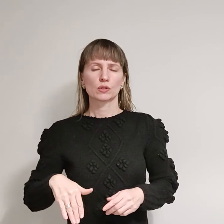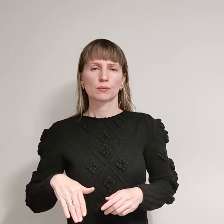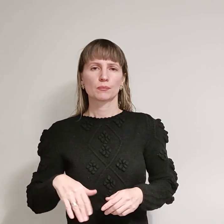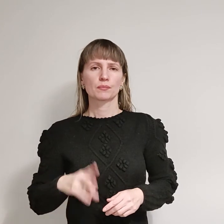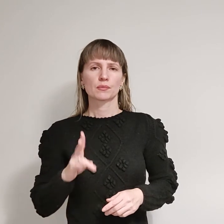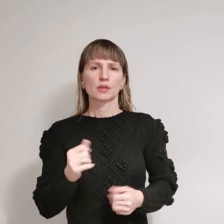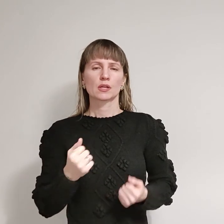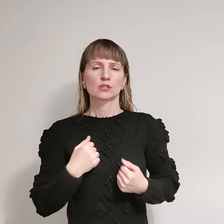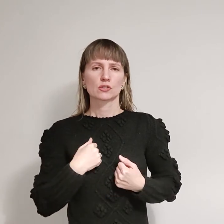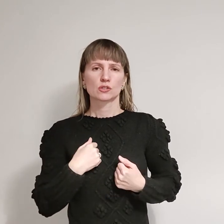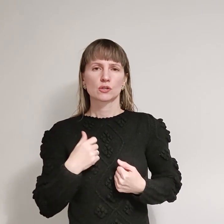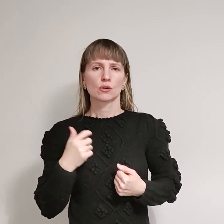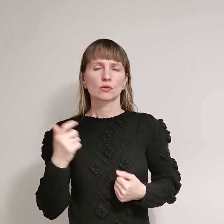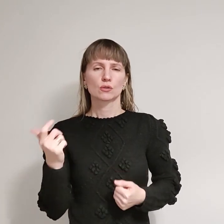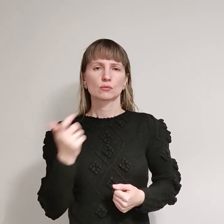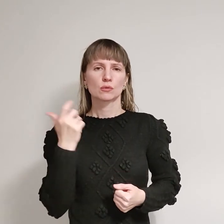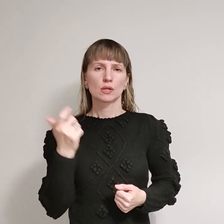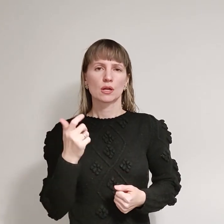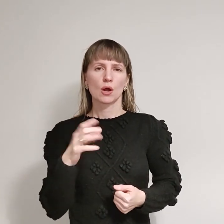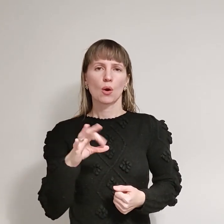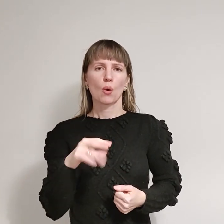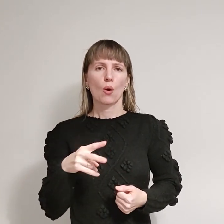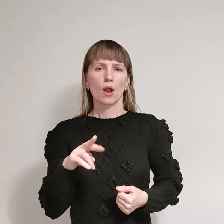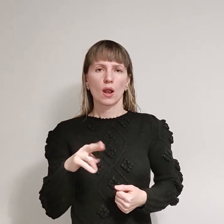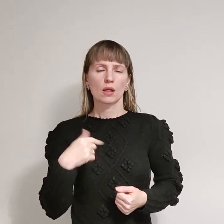жаль, господарка Оля, вона нам відмовила.